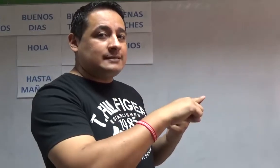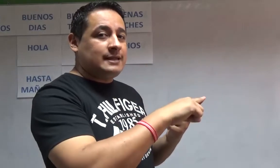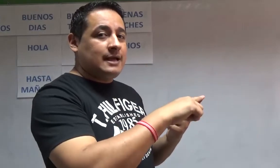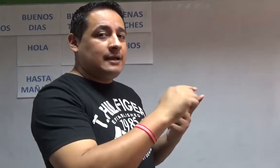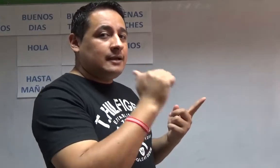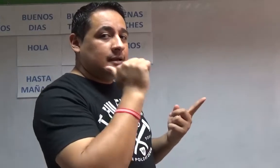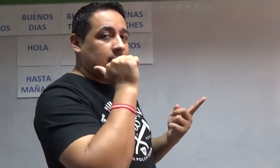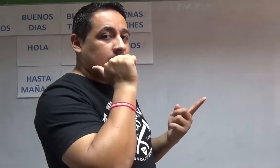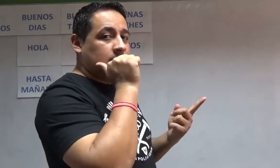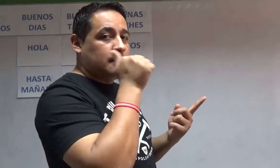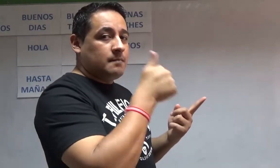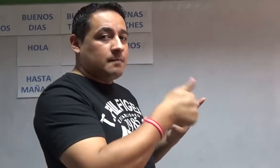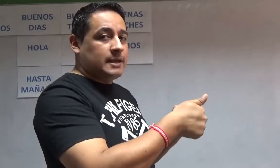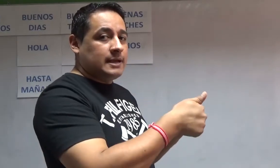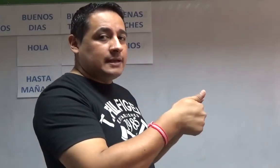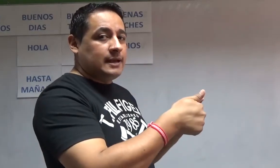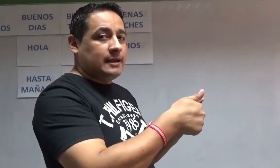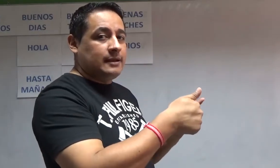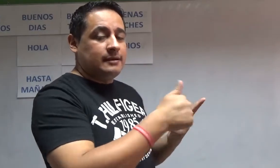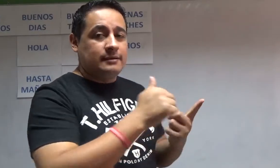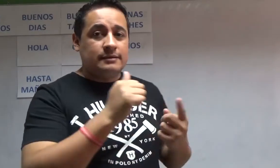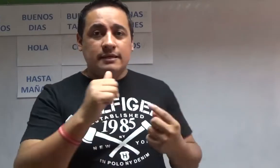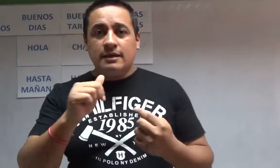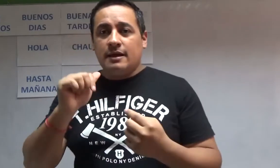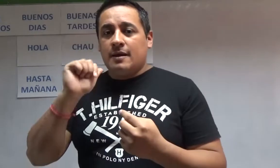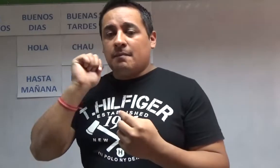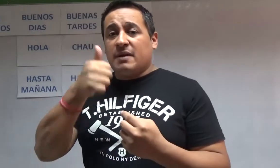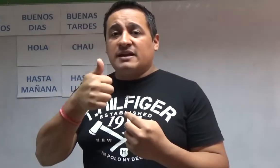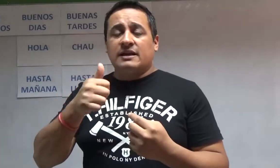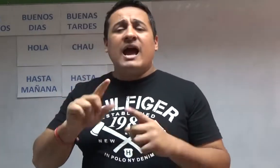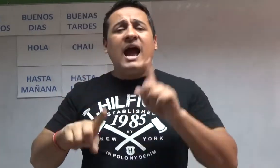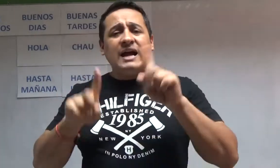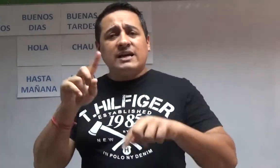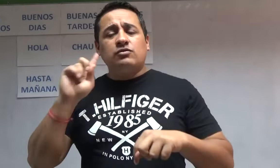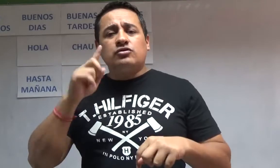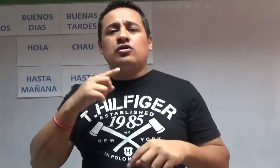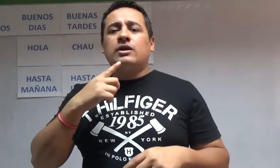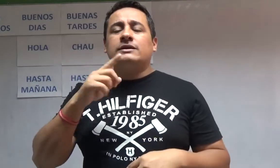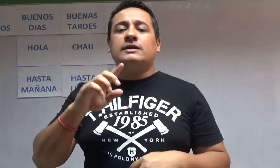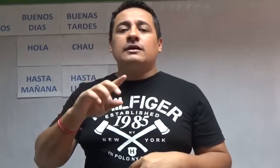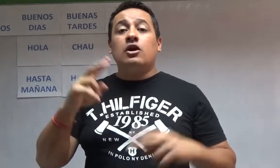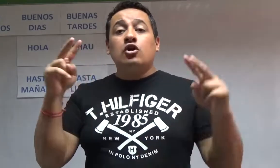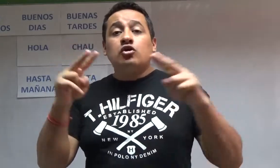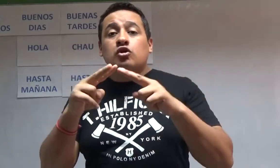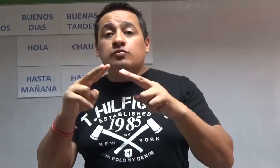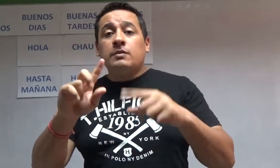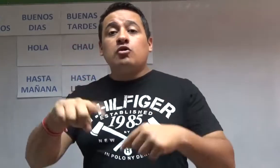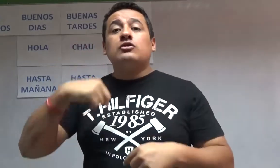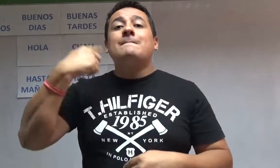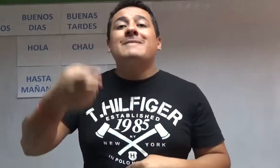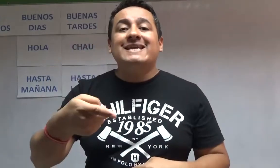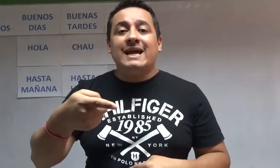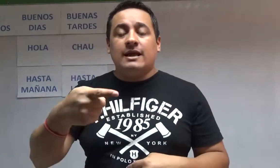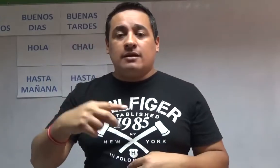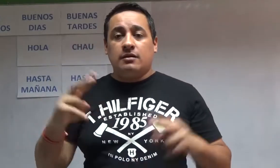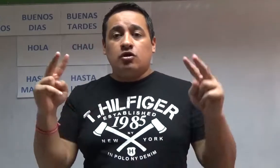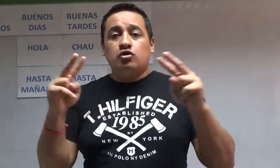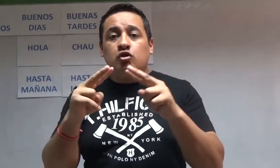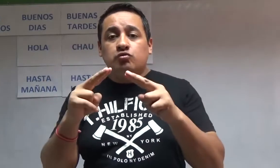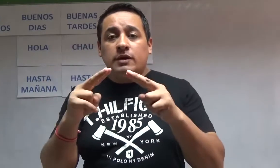Hasta mañana. ¿Sí? Mañana. Hay algunos otros que dicen nos vemos mañana. Nos